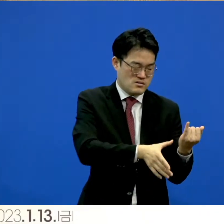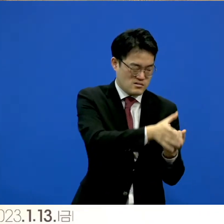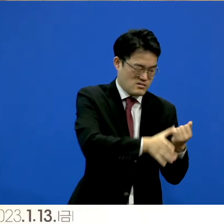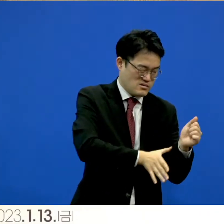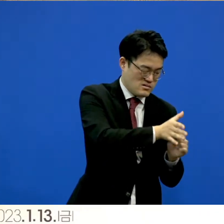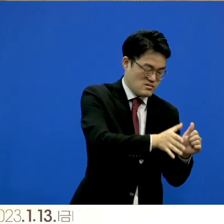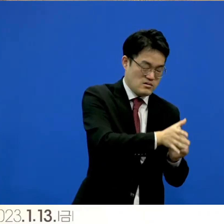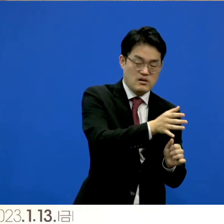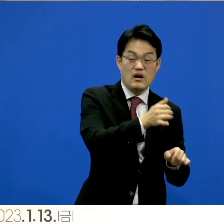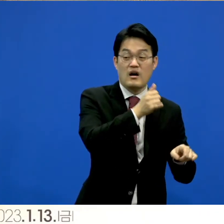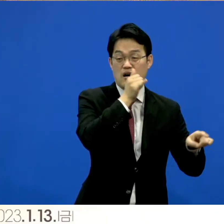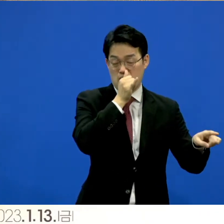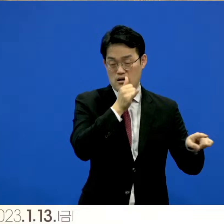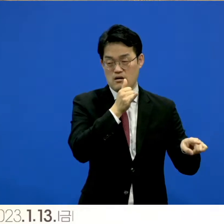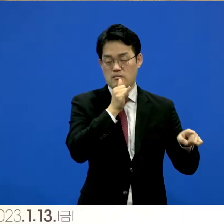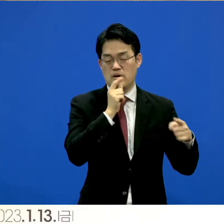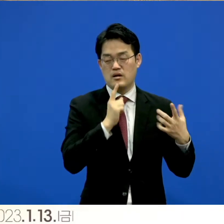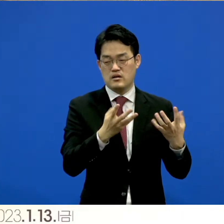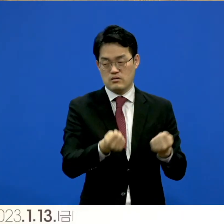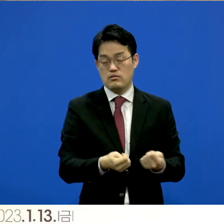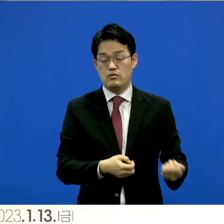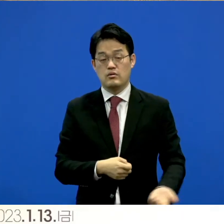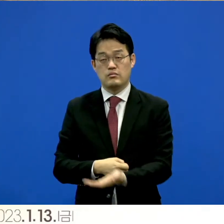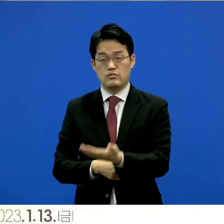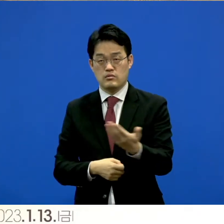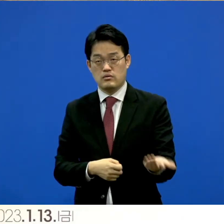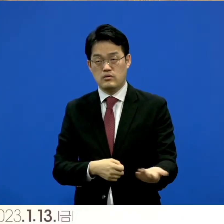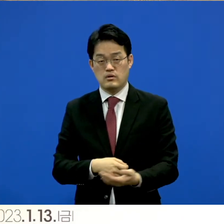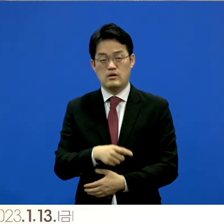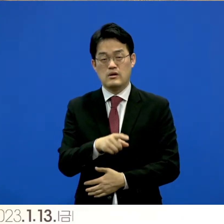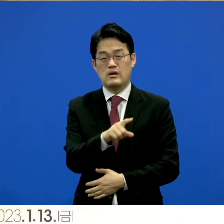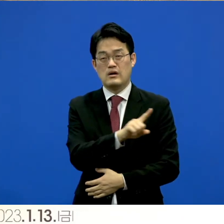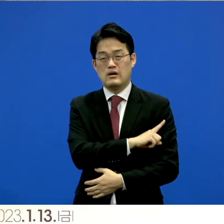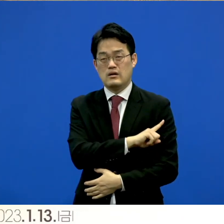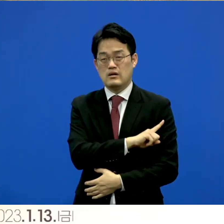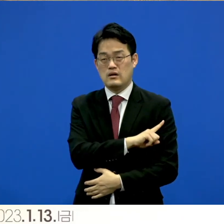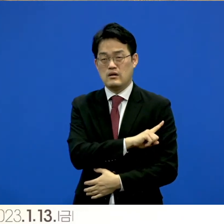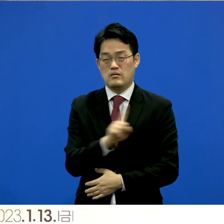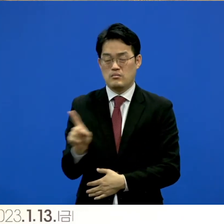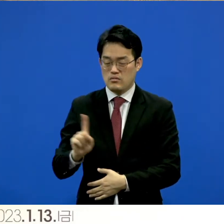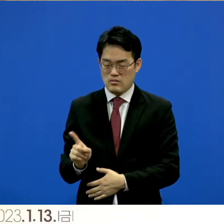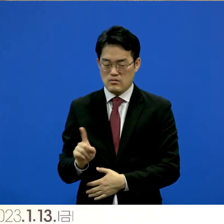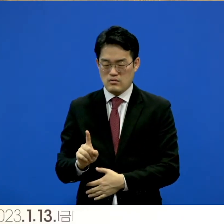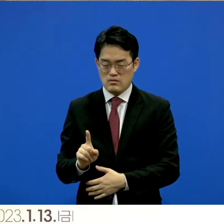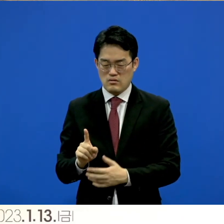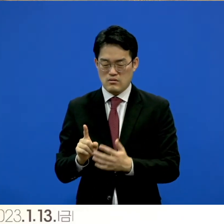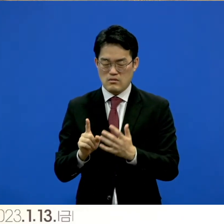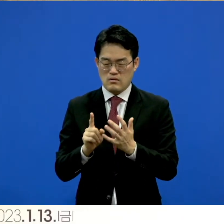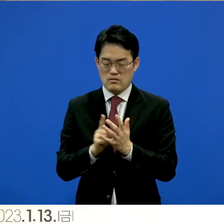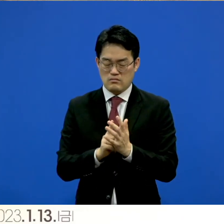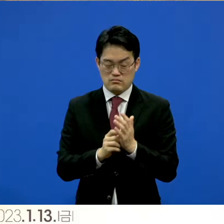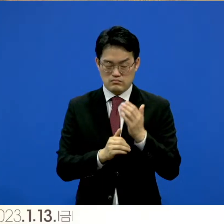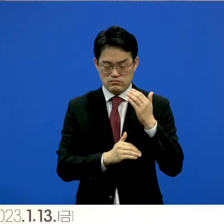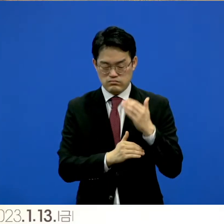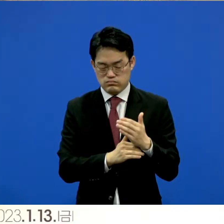여러분, 가장 배제를 많이 당한 분이 있어요. 그분이 누구예요? 우리